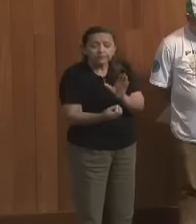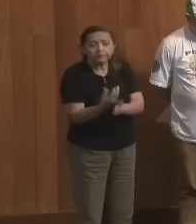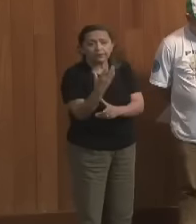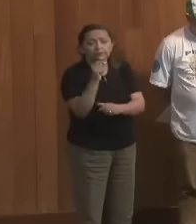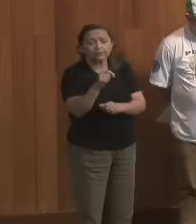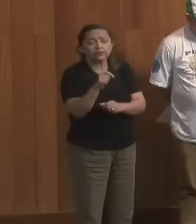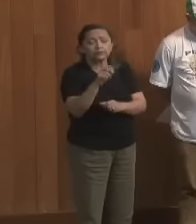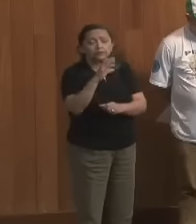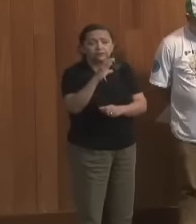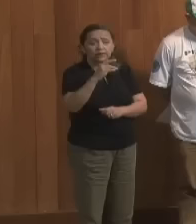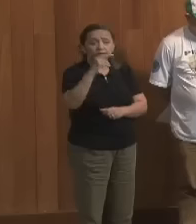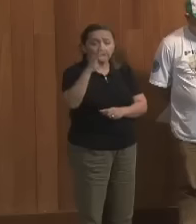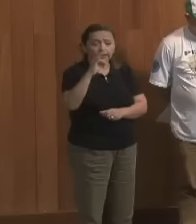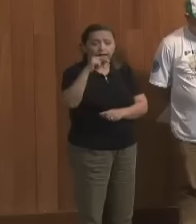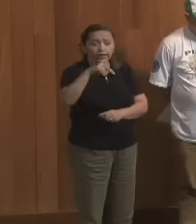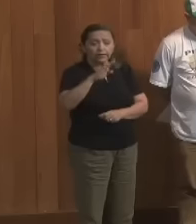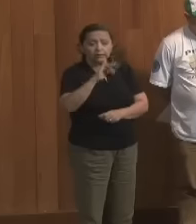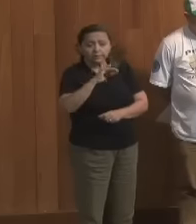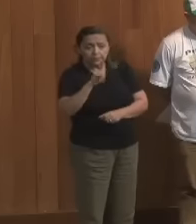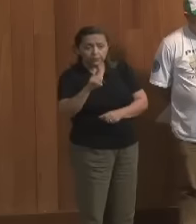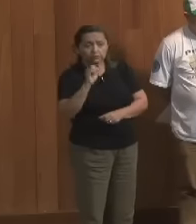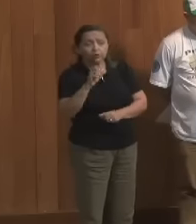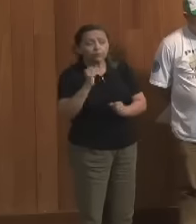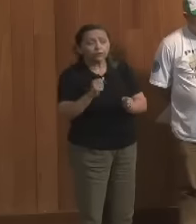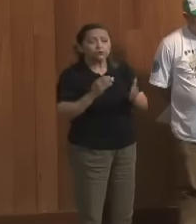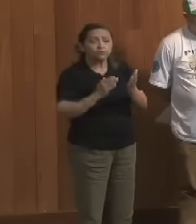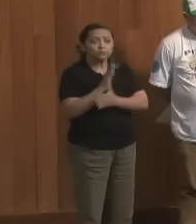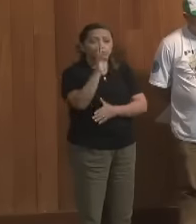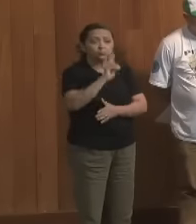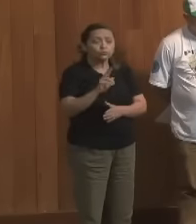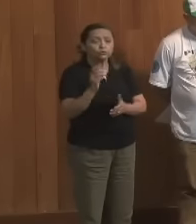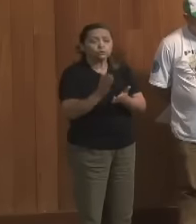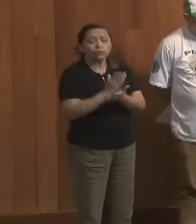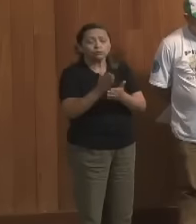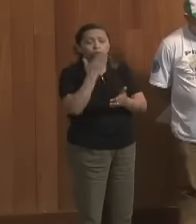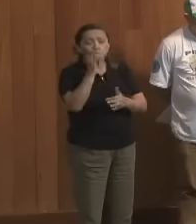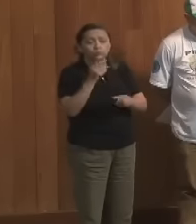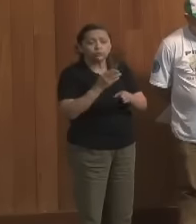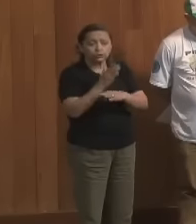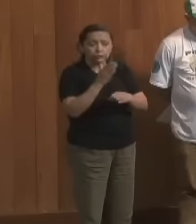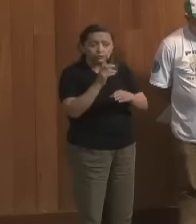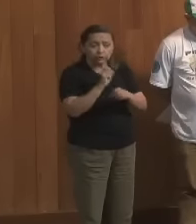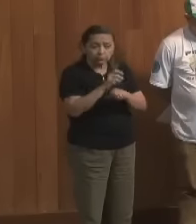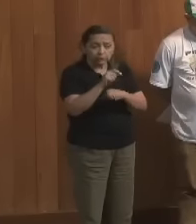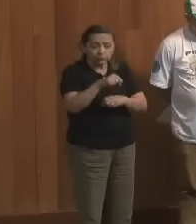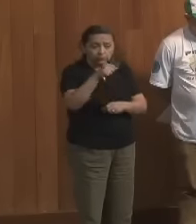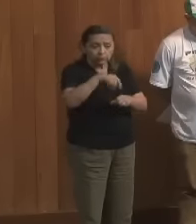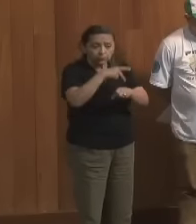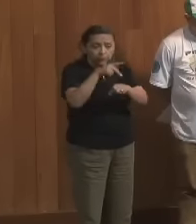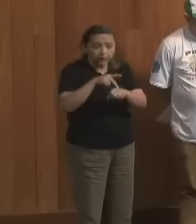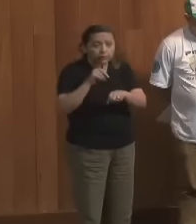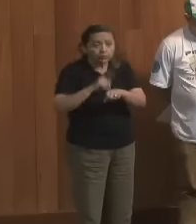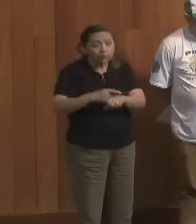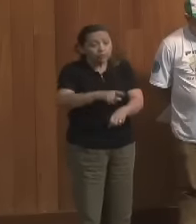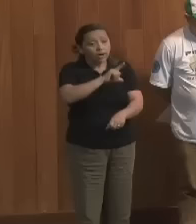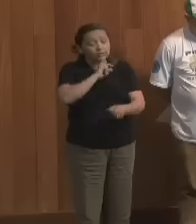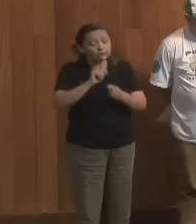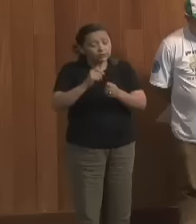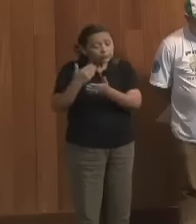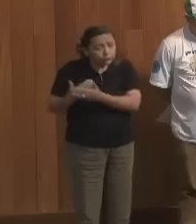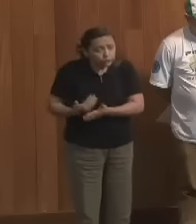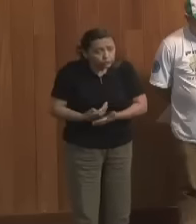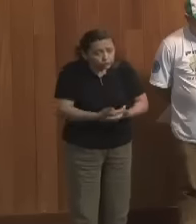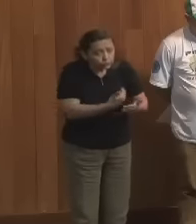estabelecem que o CTNBio só pode aprovar o uso de determinado agrotóxico no país quando ele fizer um estudo do bioma e